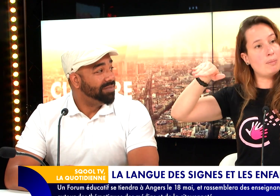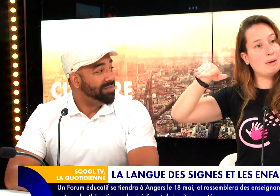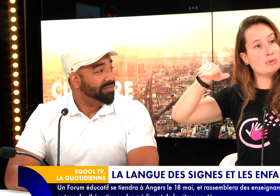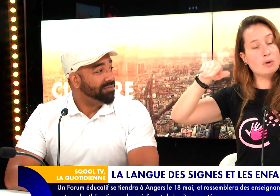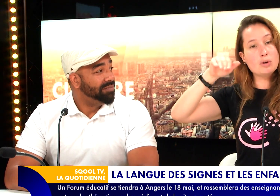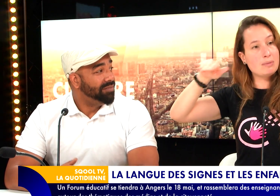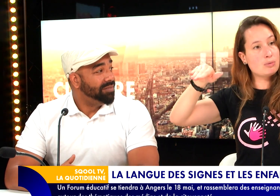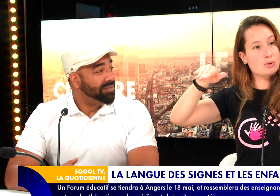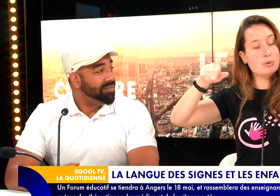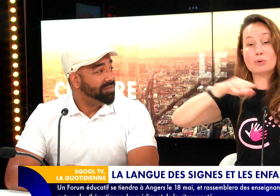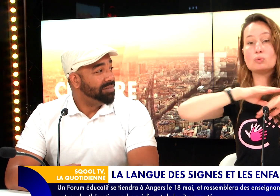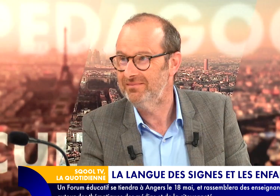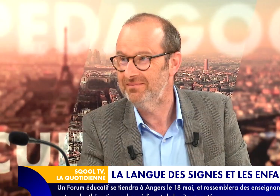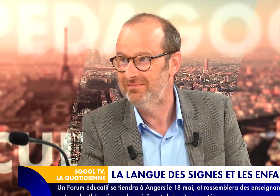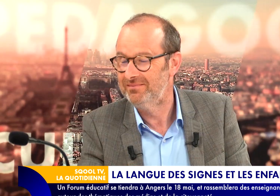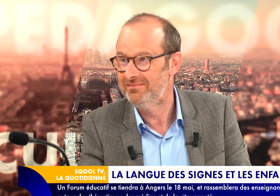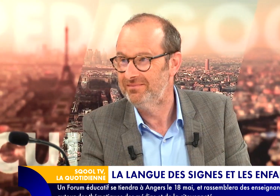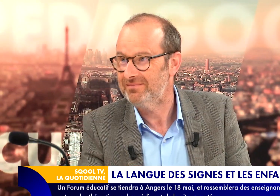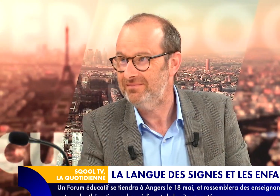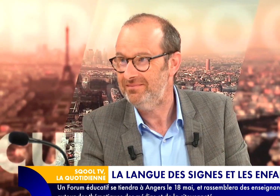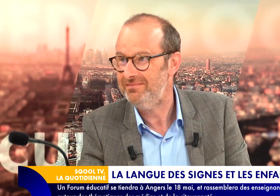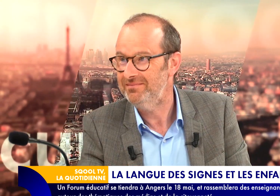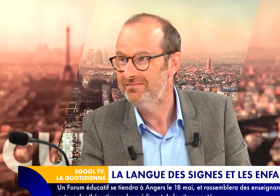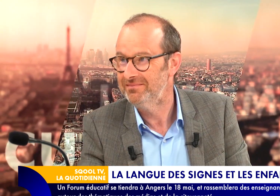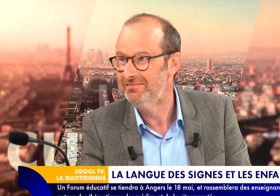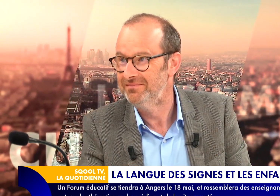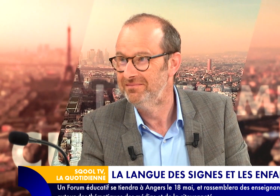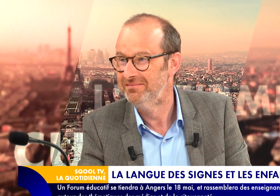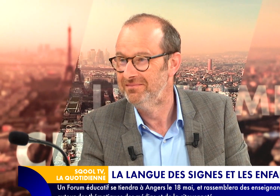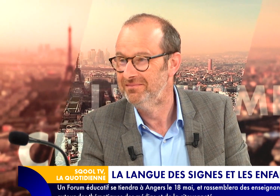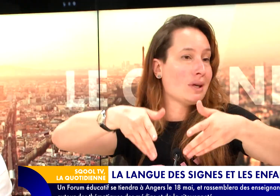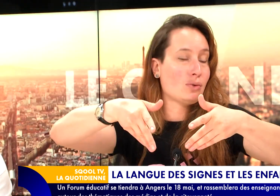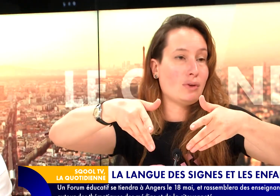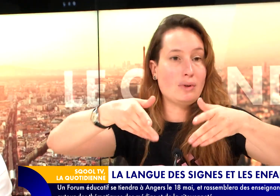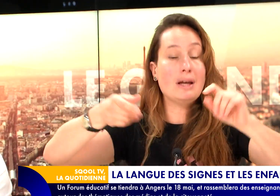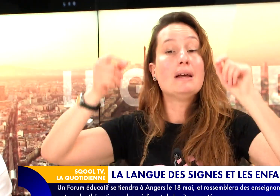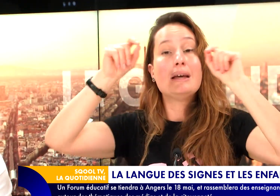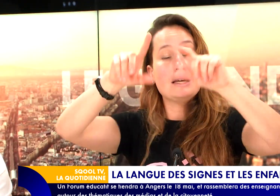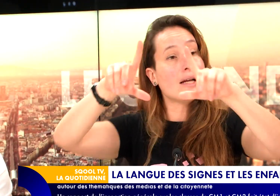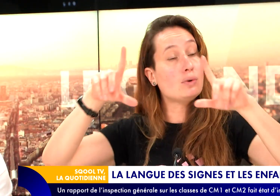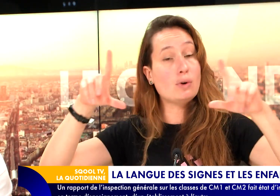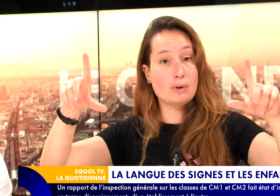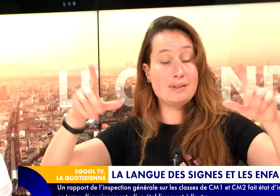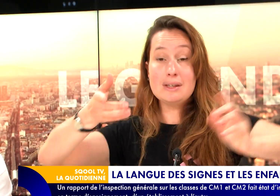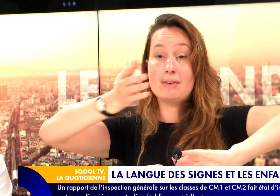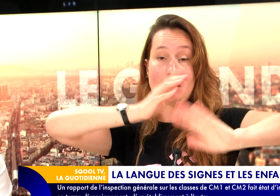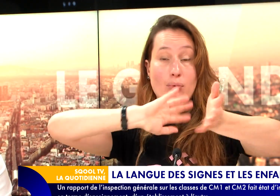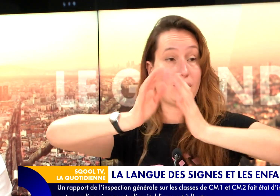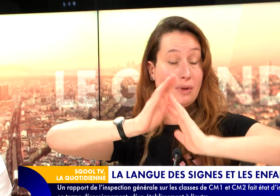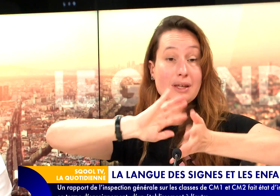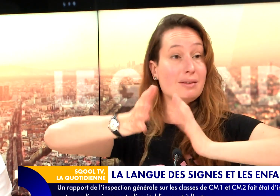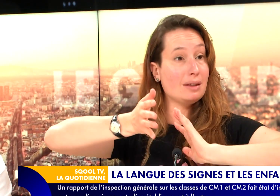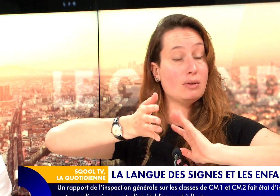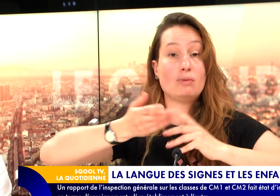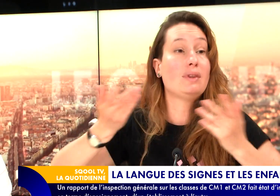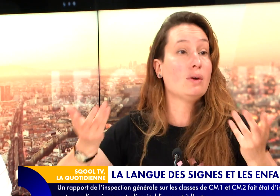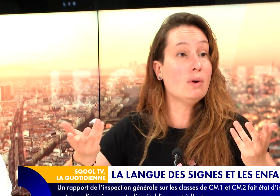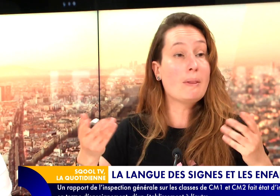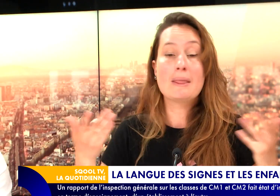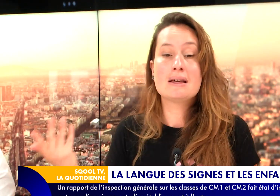en même temps, le même jour, donc tous les jeudis à 15h. Tout le monde se connecte sur le site de l'éducation nationale. Et il y a le cours en langue des signes avec un professeur qui signe une vidéo.